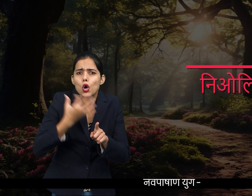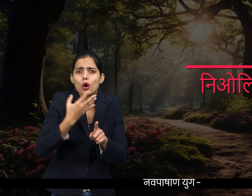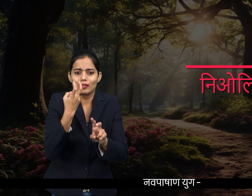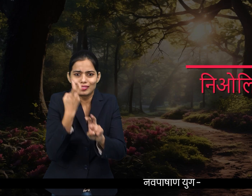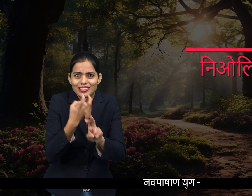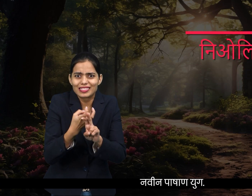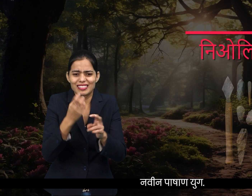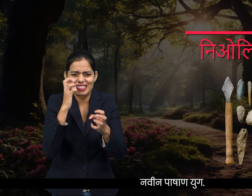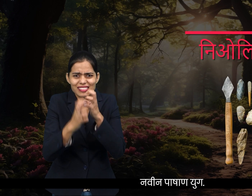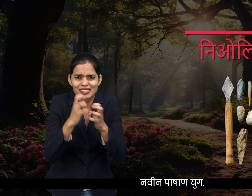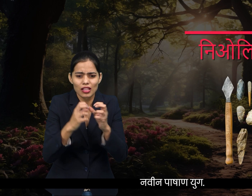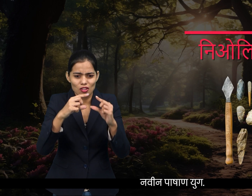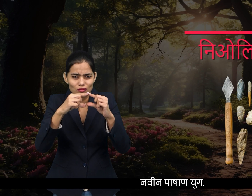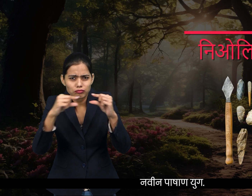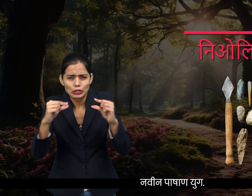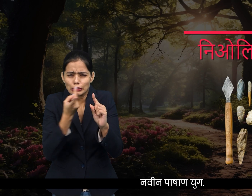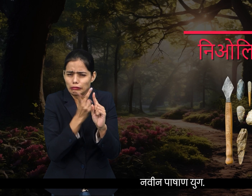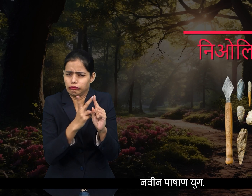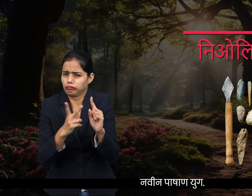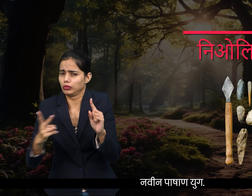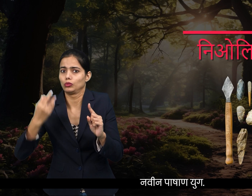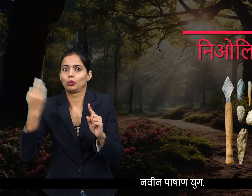नवपाषाण युग, नवीन पाषाण युग.